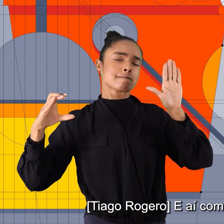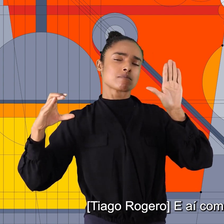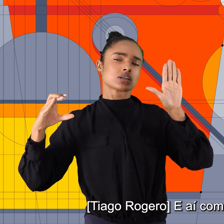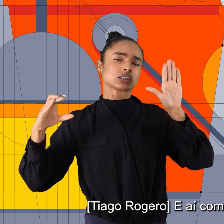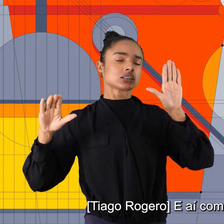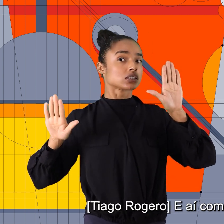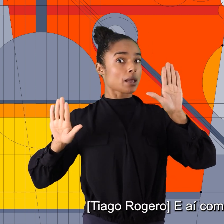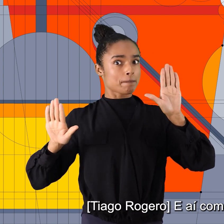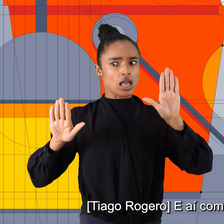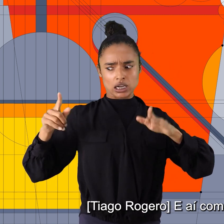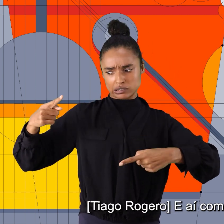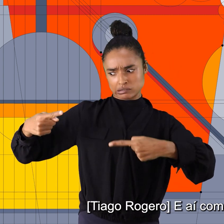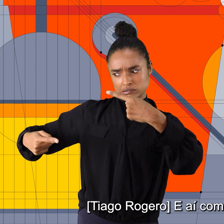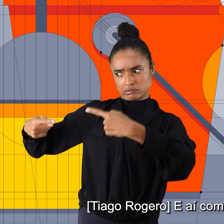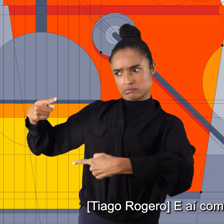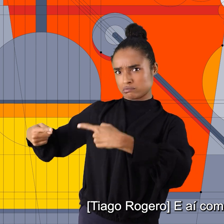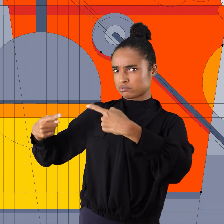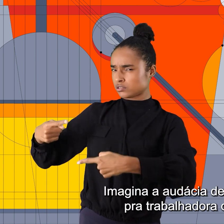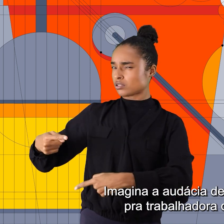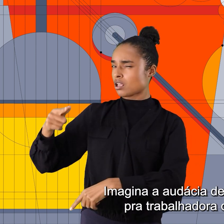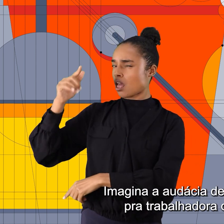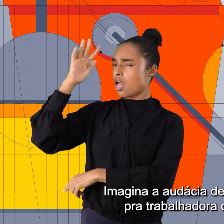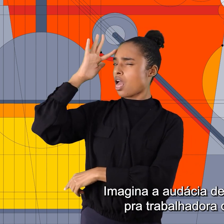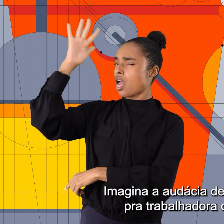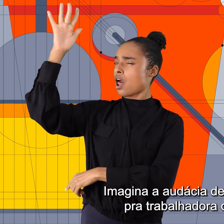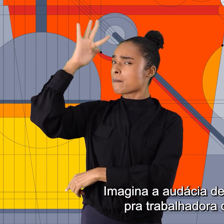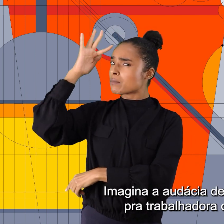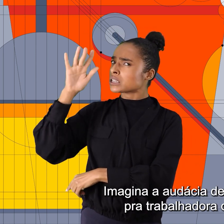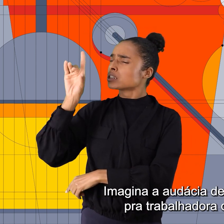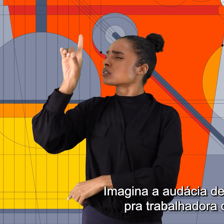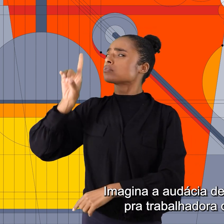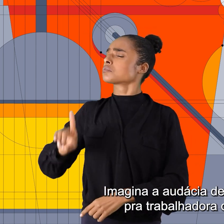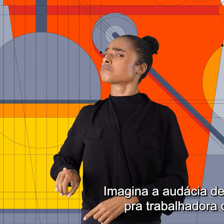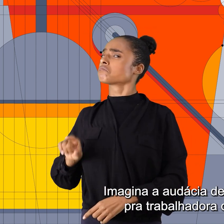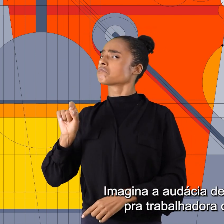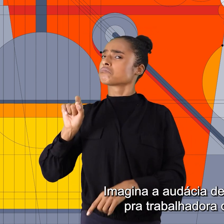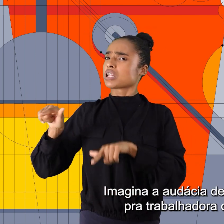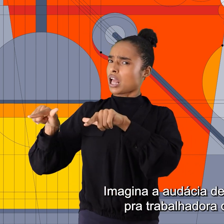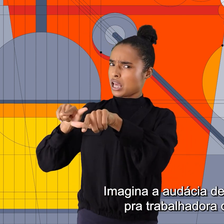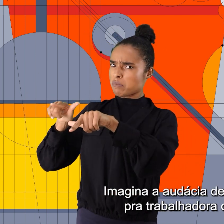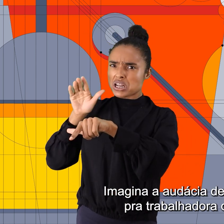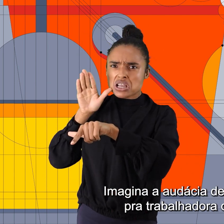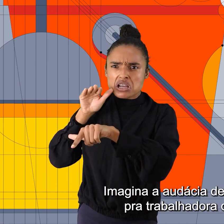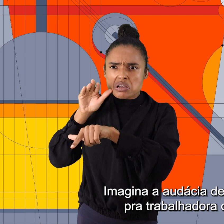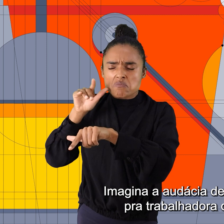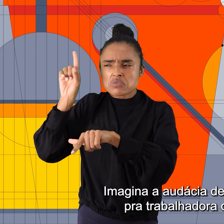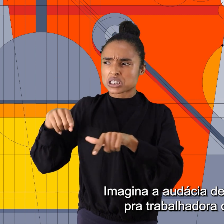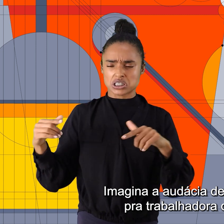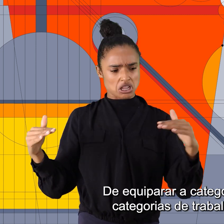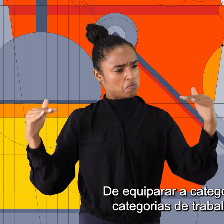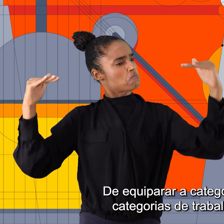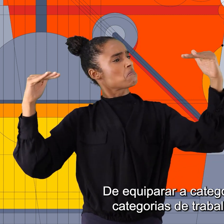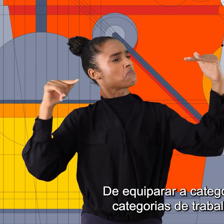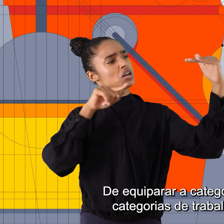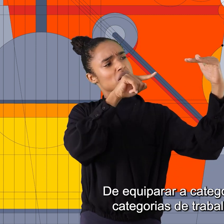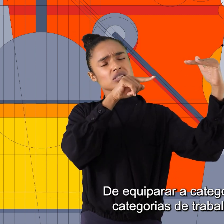E começou a polêmica. Imagina a audácia de exigir direitos para a trabalhadora doméstica,